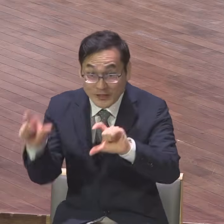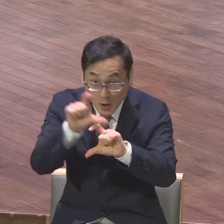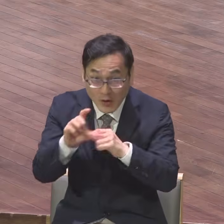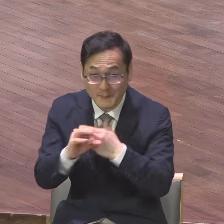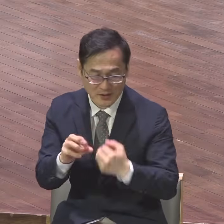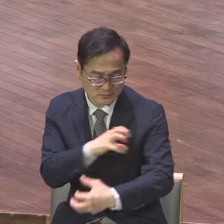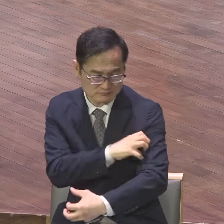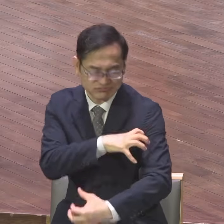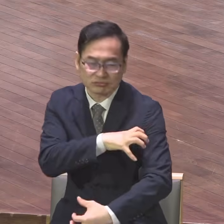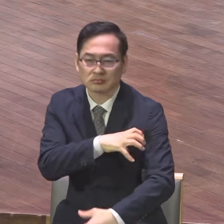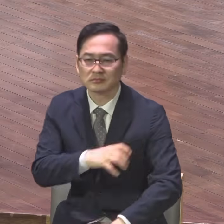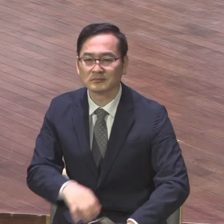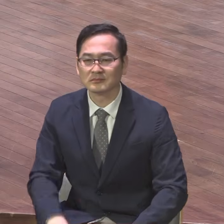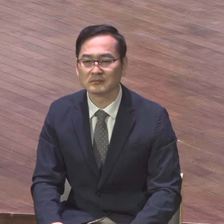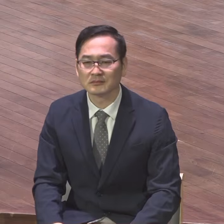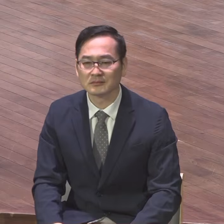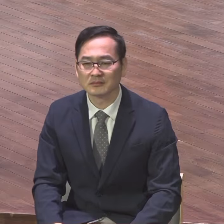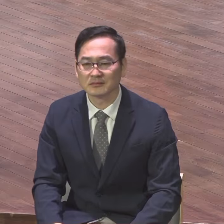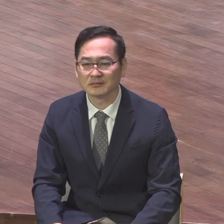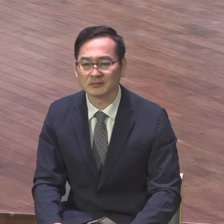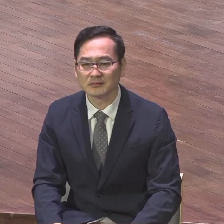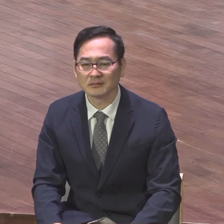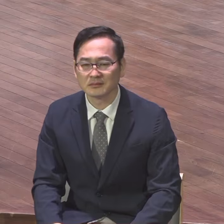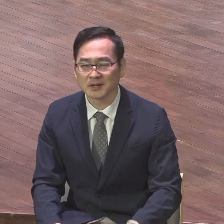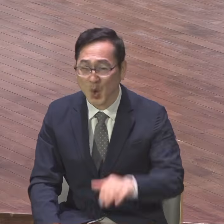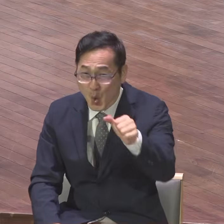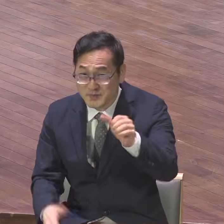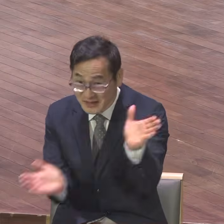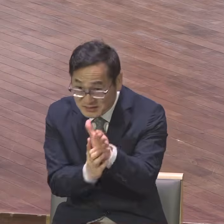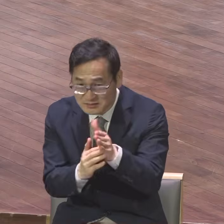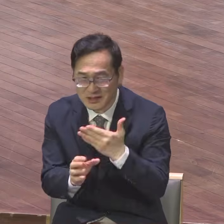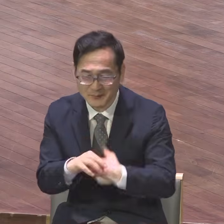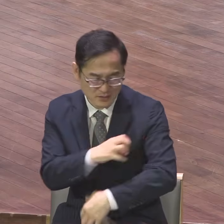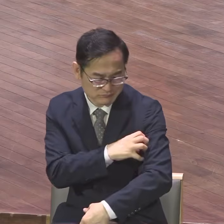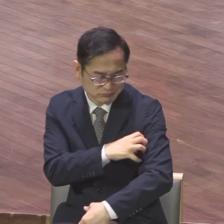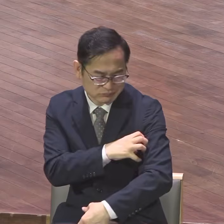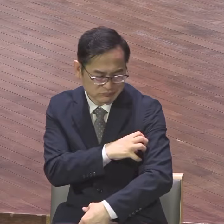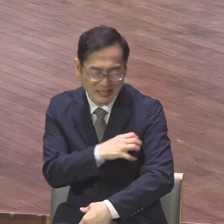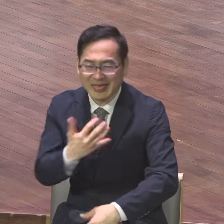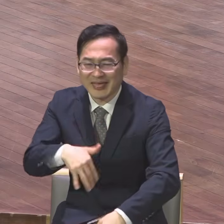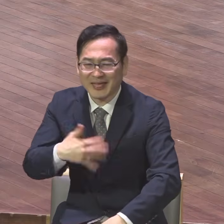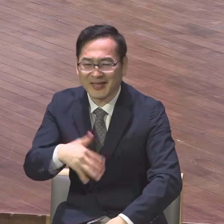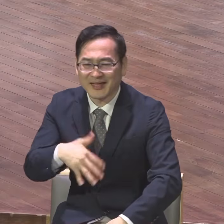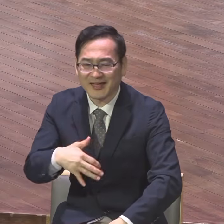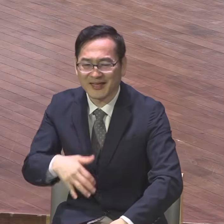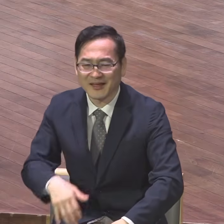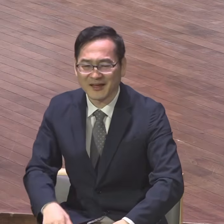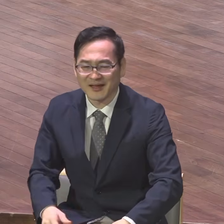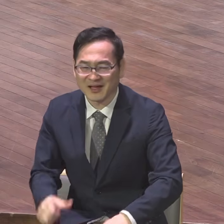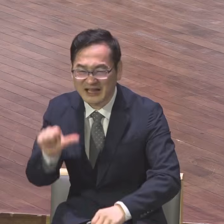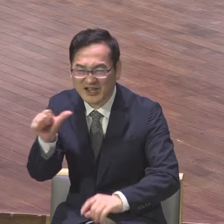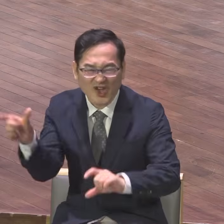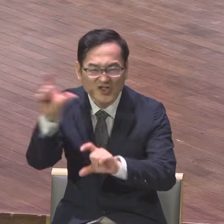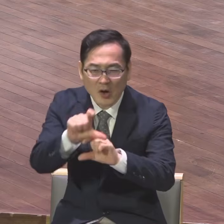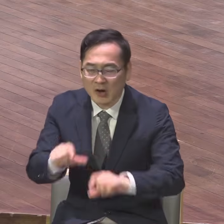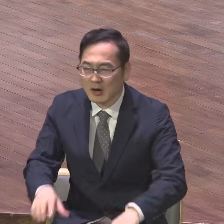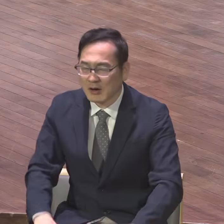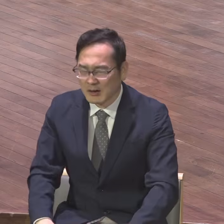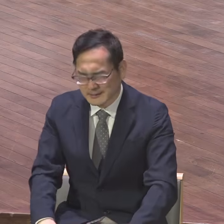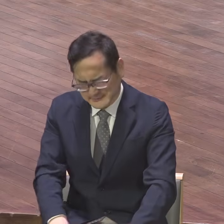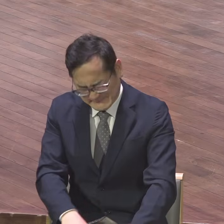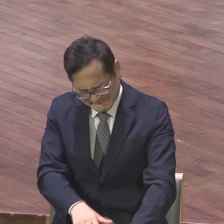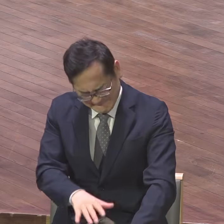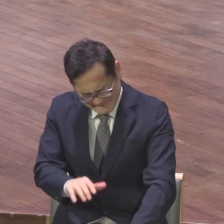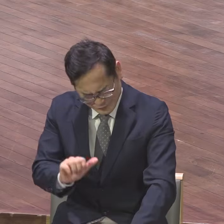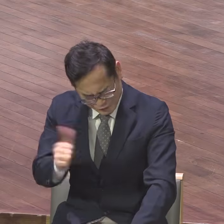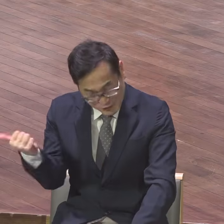거예요. 그러니까 힘들죠. 힘들어요. 힘듭니다. 저는 매일 하는